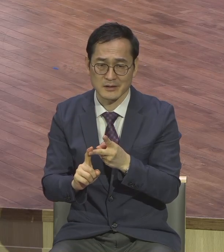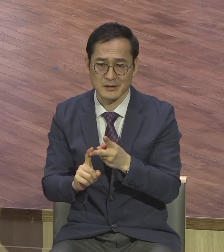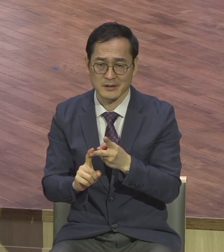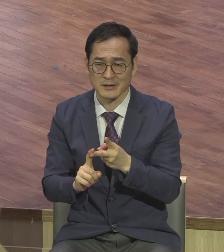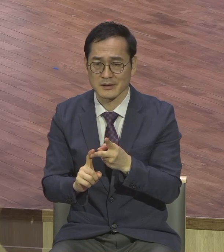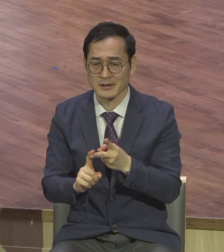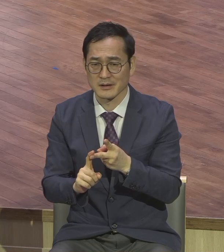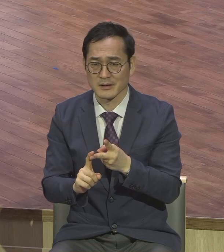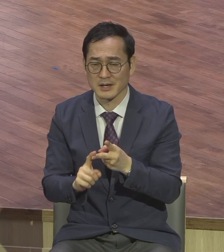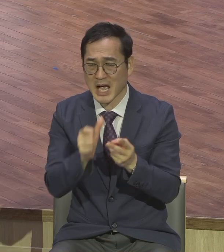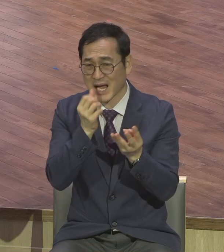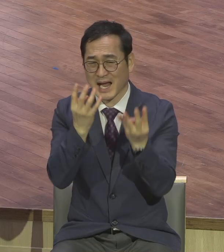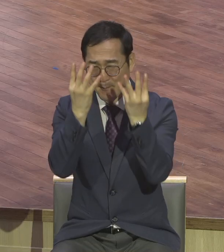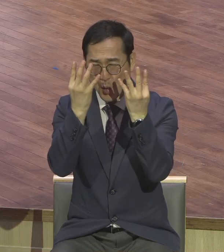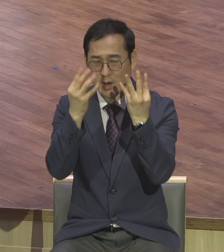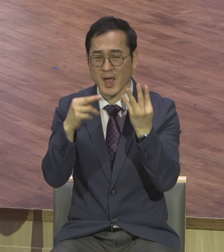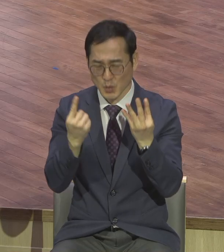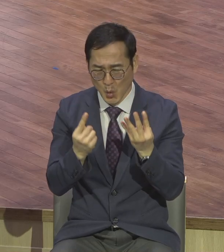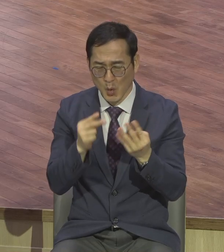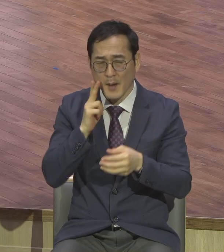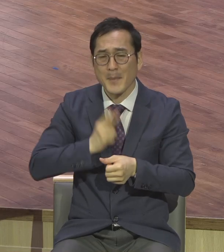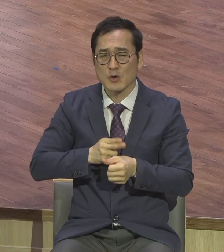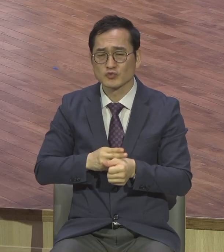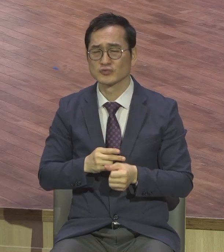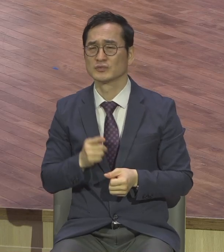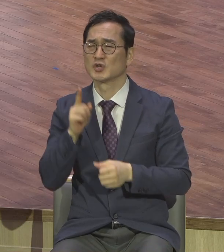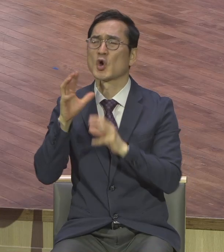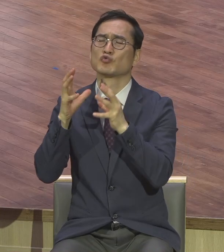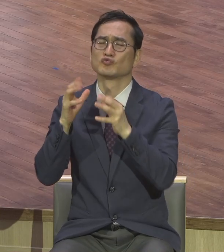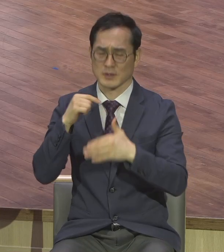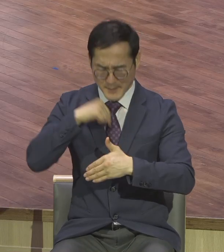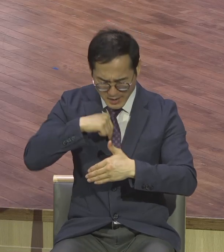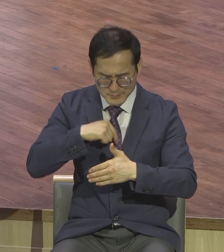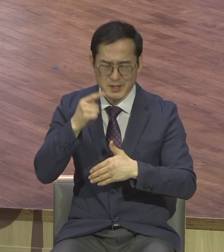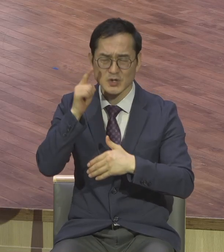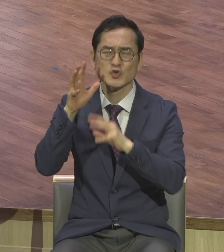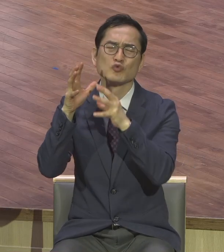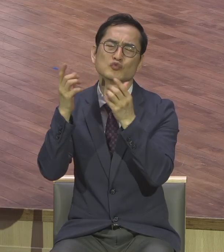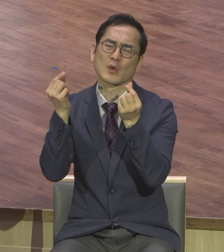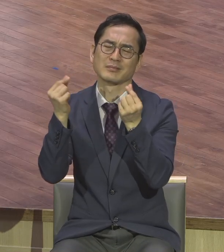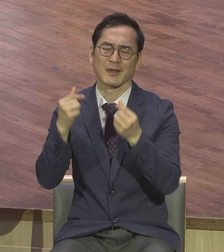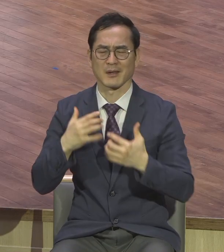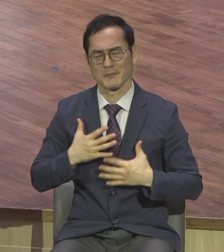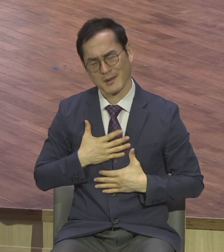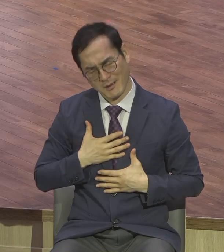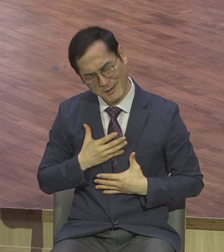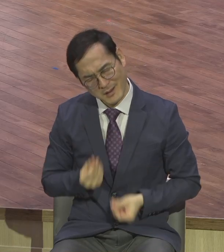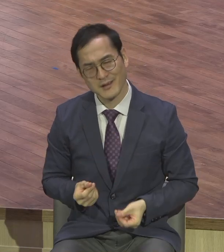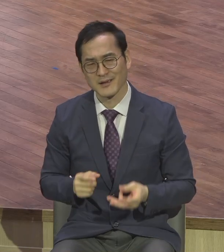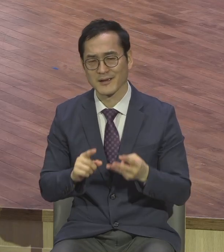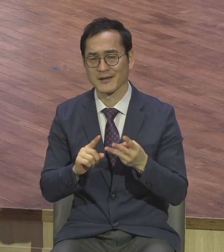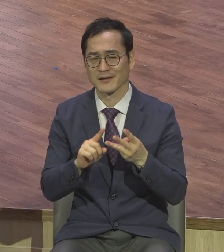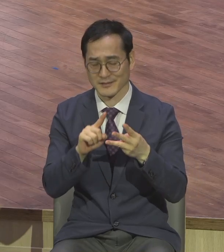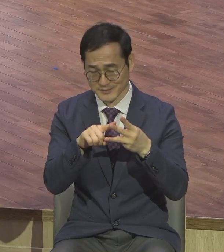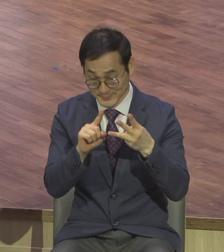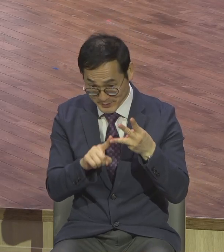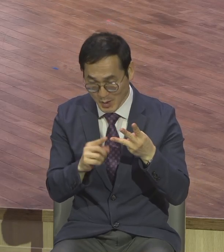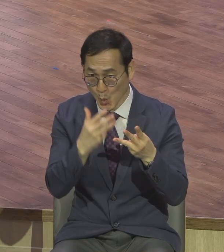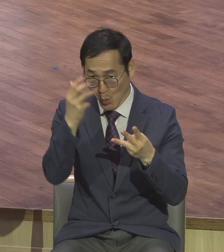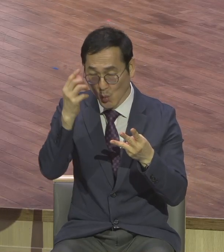감옥도 천국이라니까 바울에게는 이거 된 사람은 감옥도 천국이요. 오직 성령